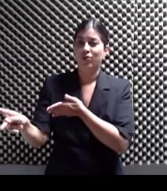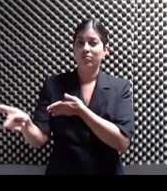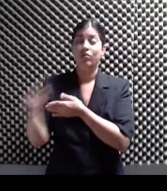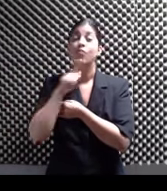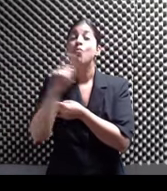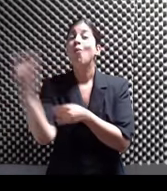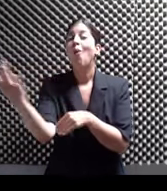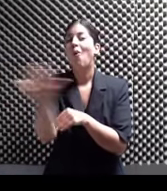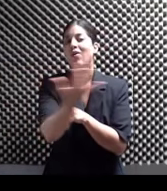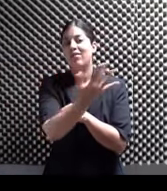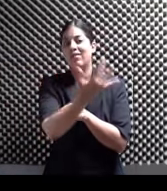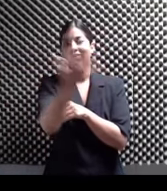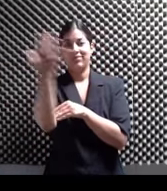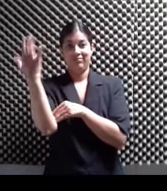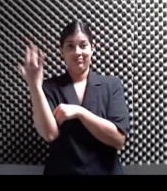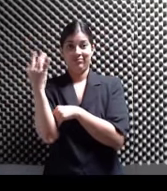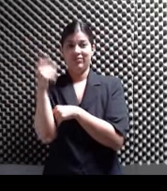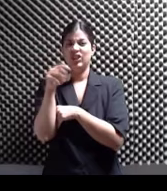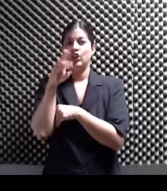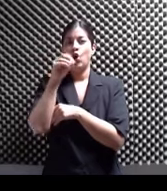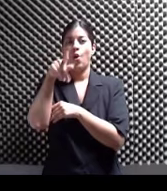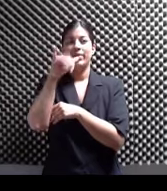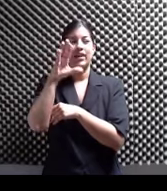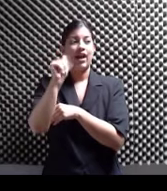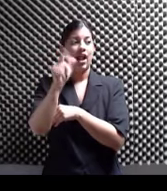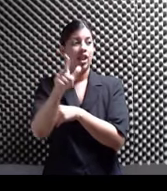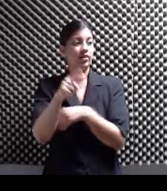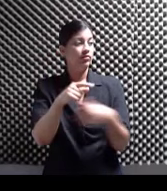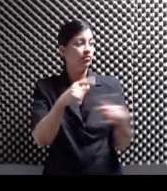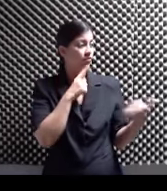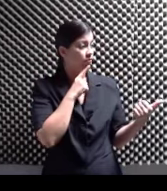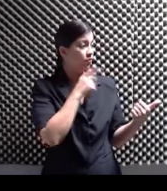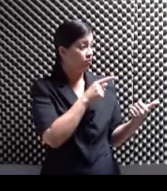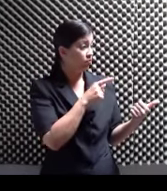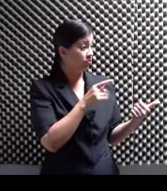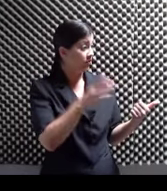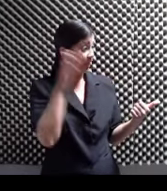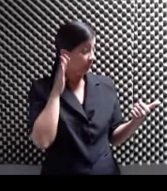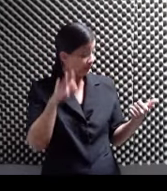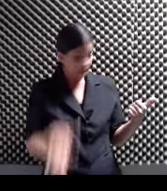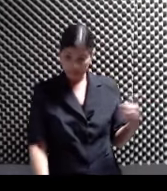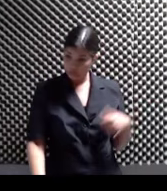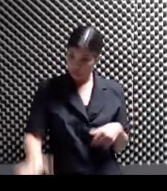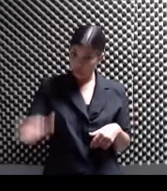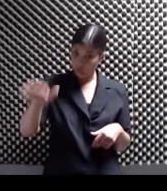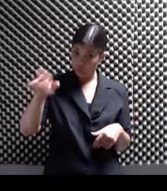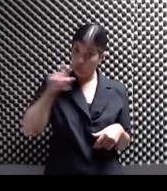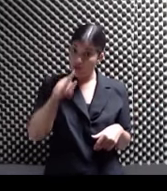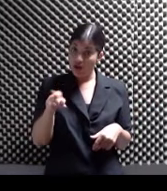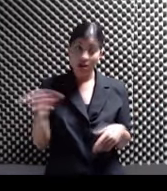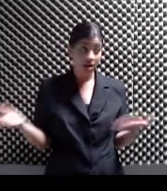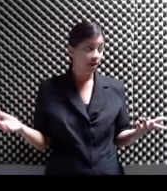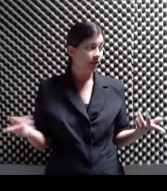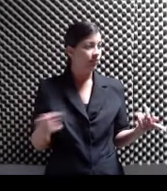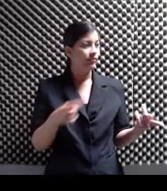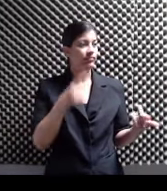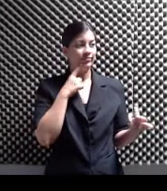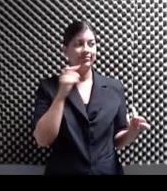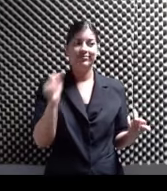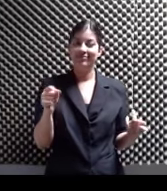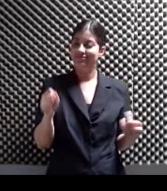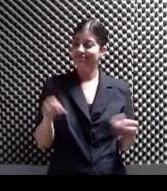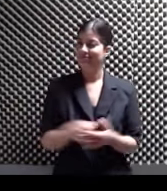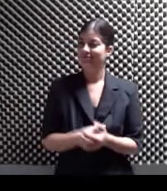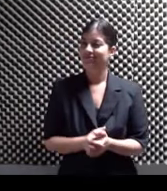un bosque tropical. ¿Tú jugabas ahí de pequeño? De chamaquito, sí. Y lo veía con unos ojos completamente distintos, gracias.